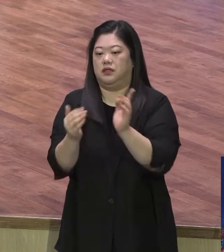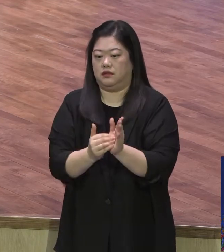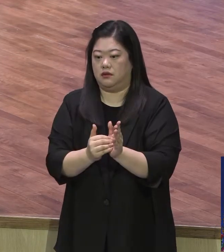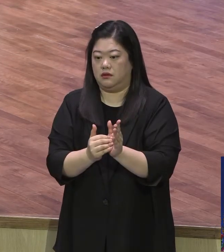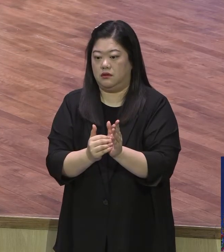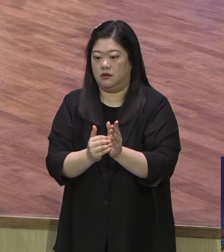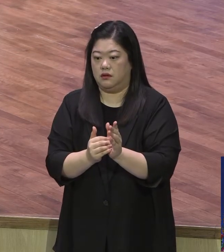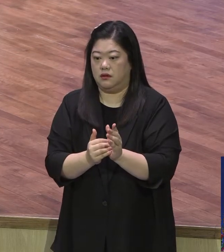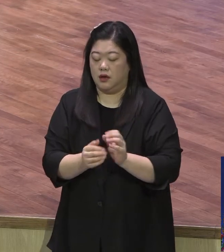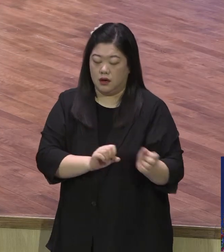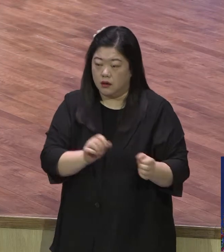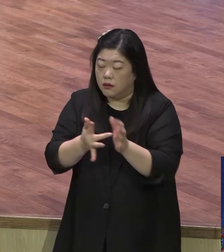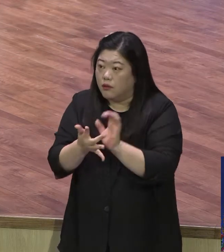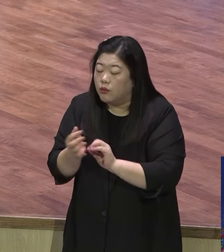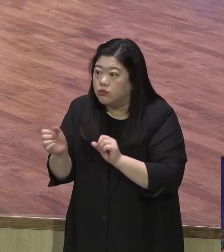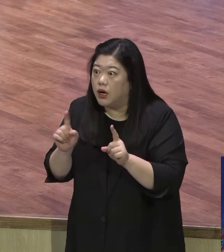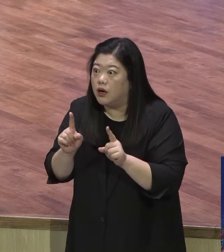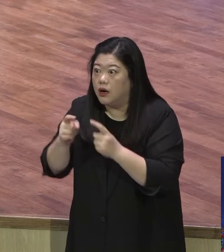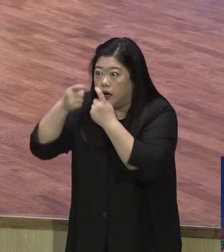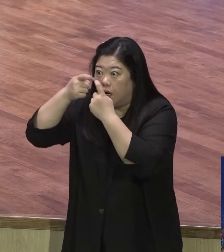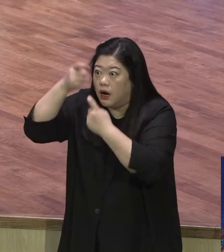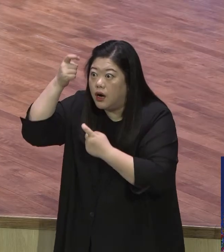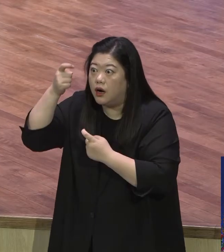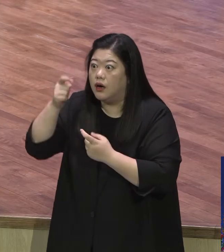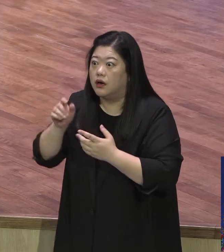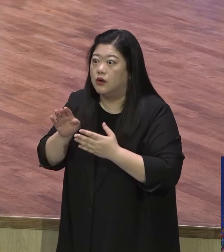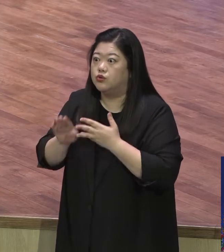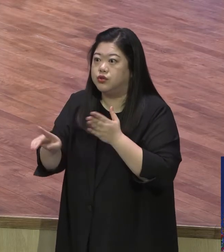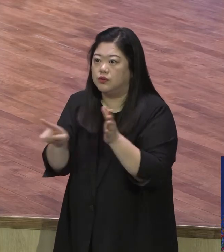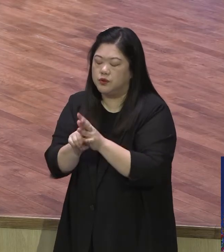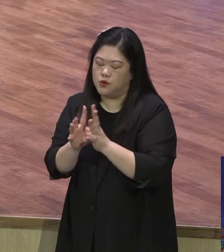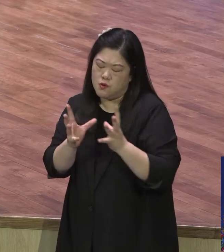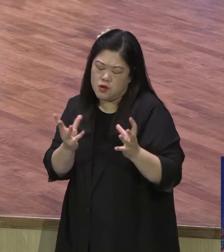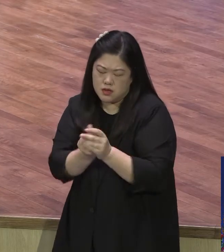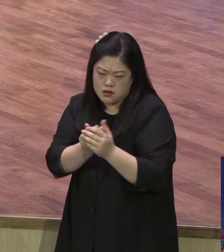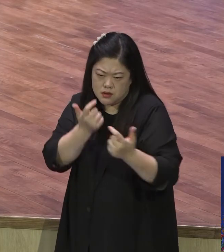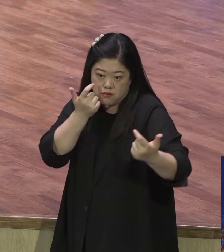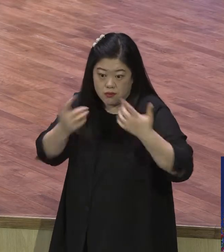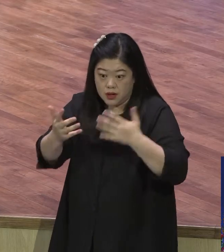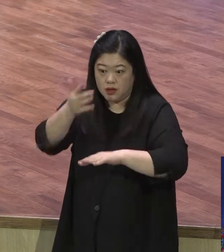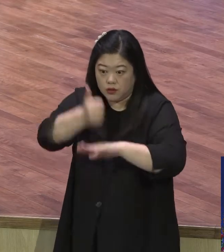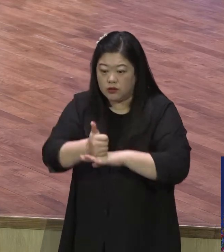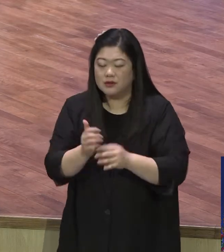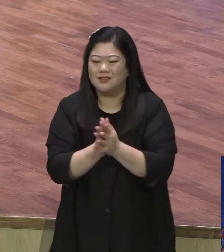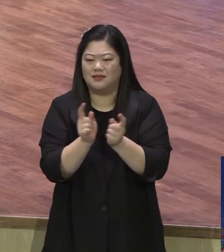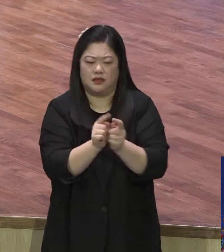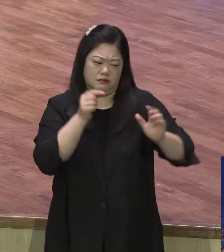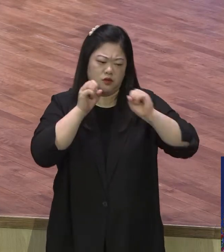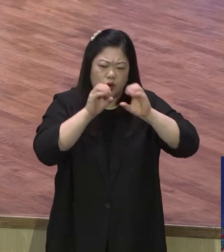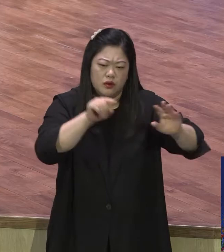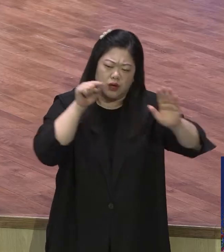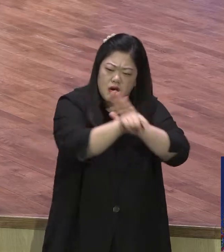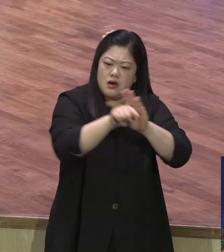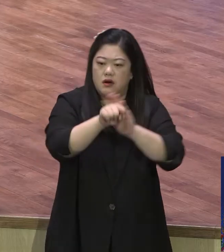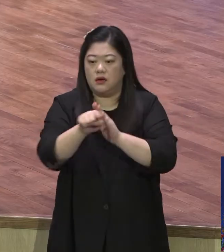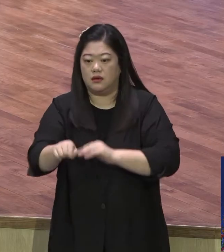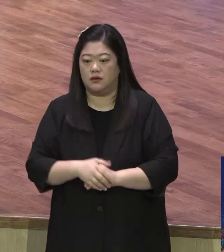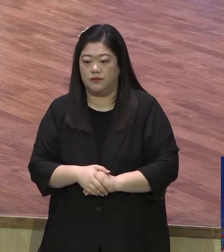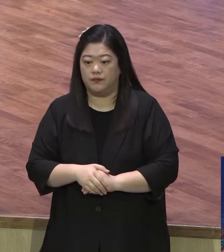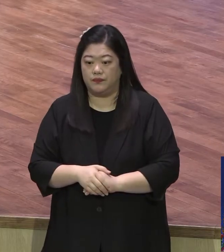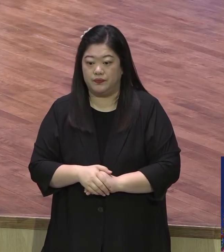이들이 완전히 변화되어 가지고 현장을 파오르러 간 겁니다 그때는 전동은